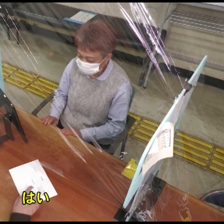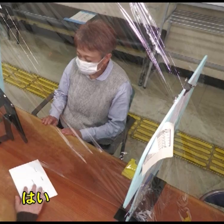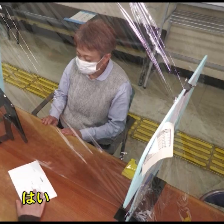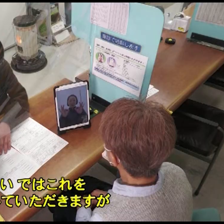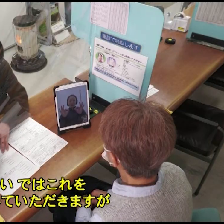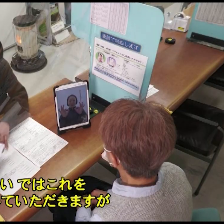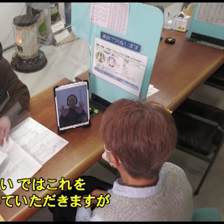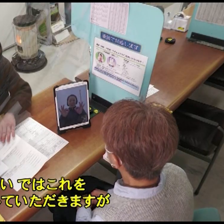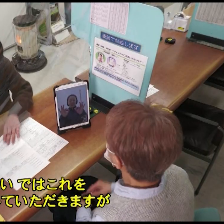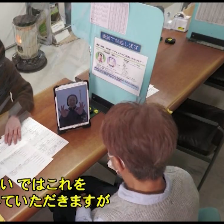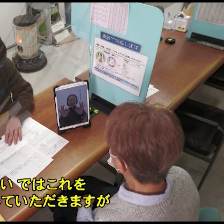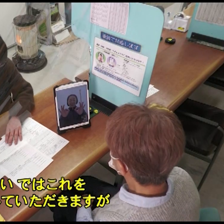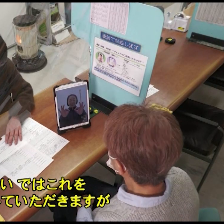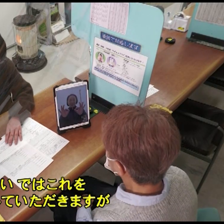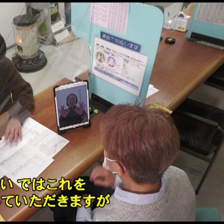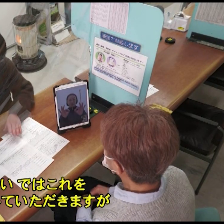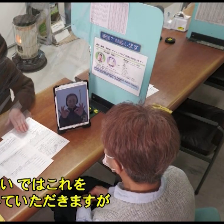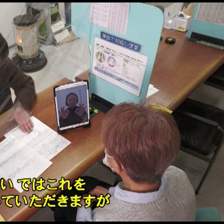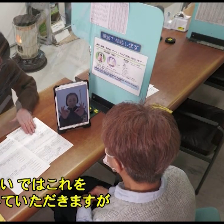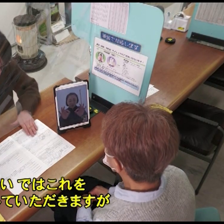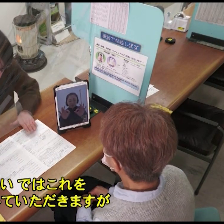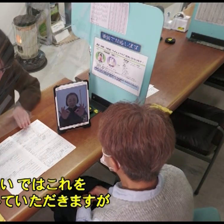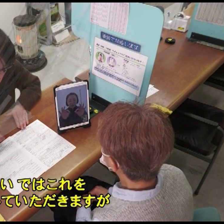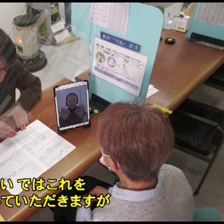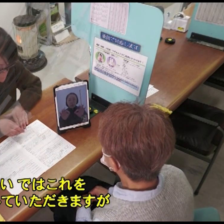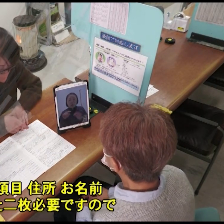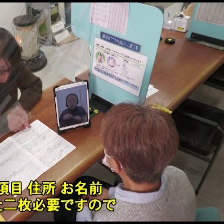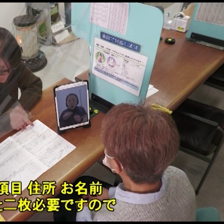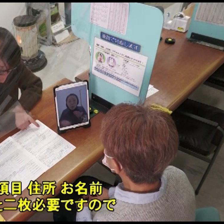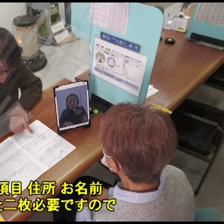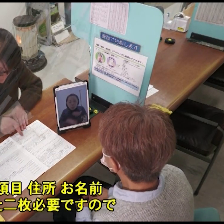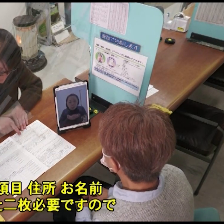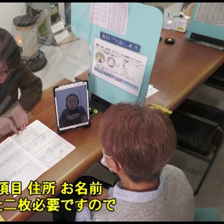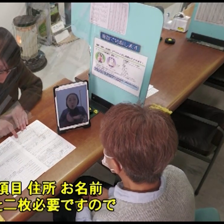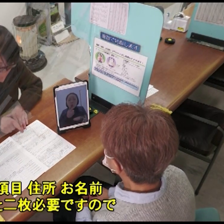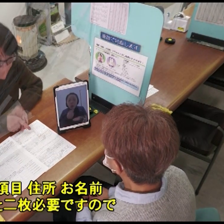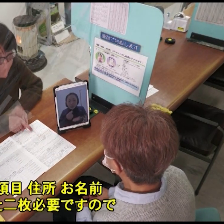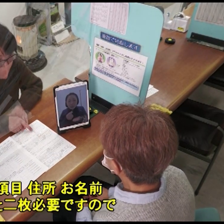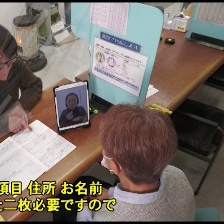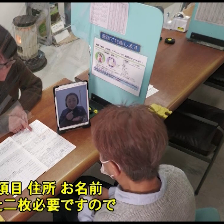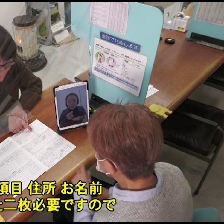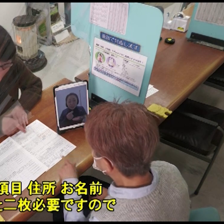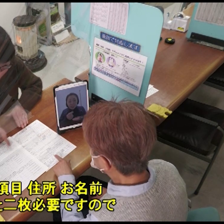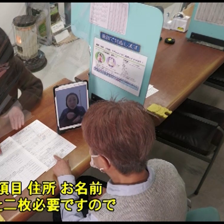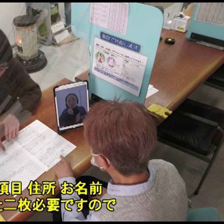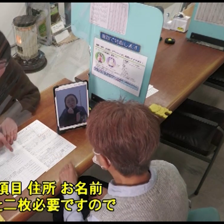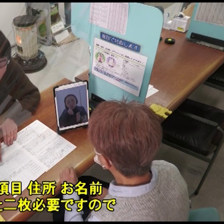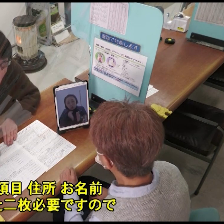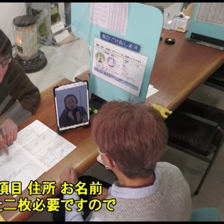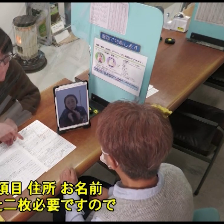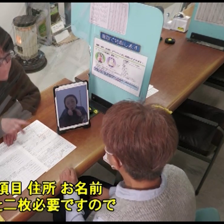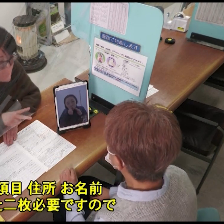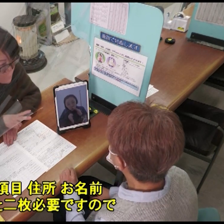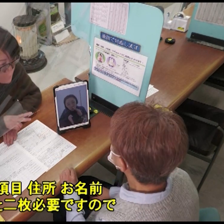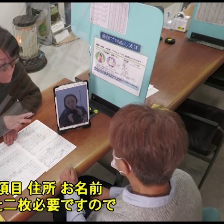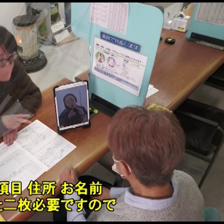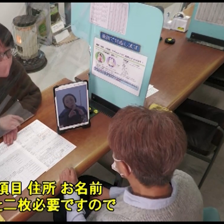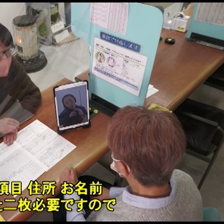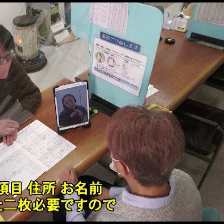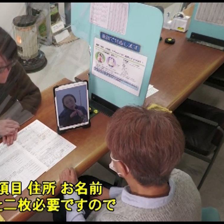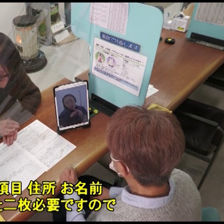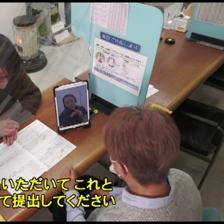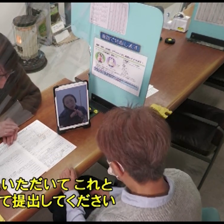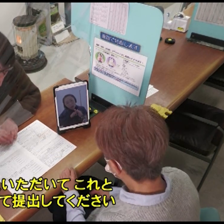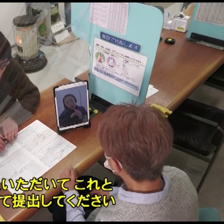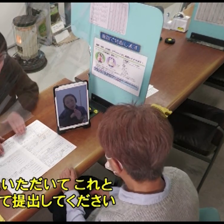はい、ではこれを添付していただきますが、この項目、住所、お名前、こちらと2枚必